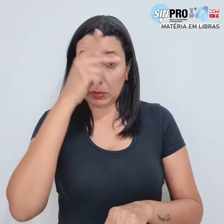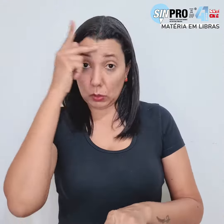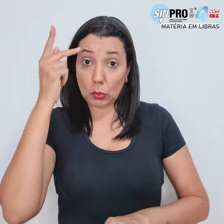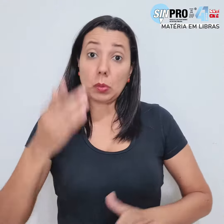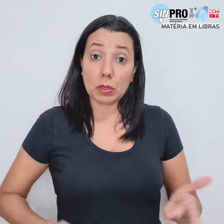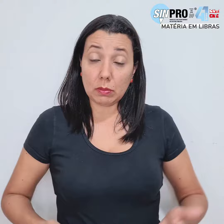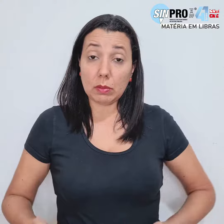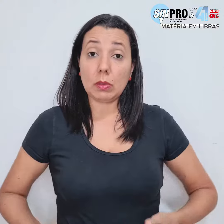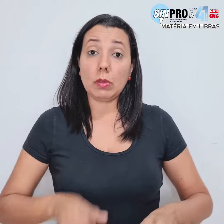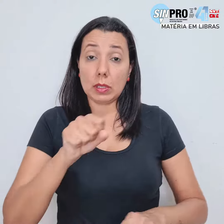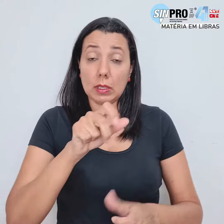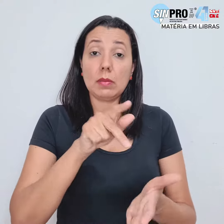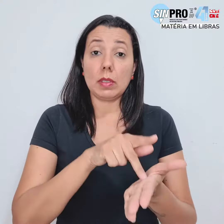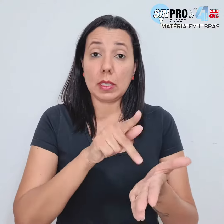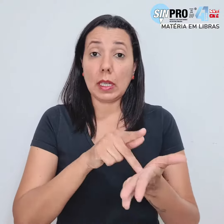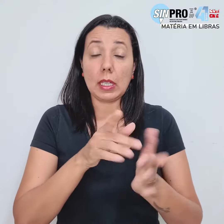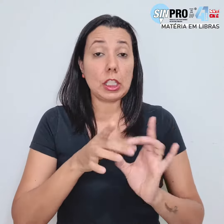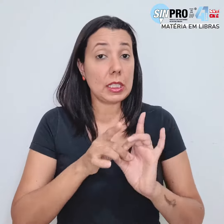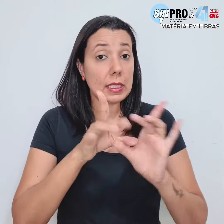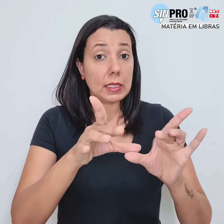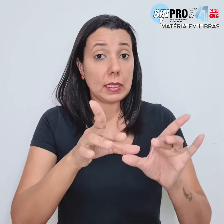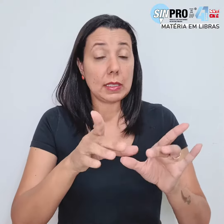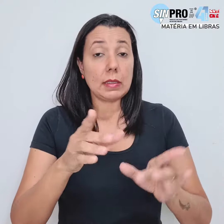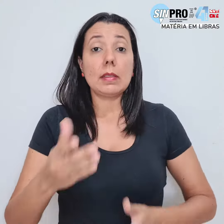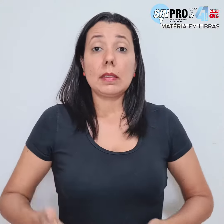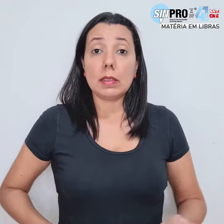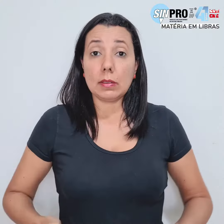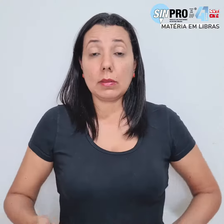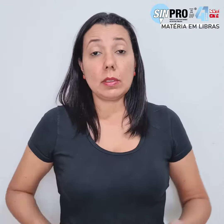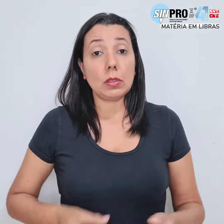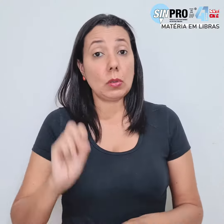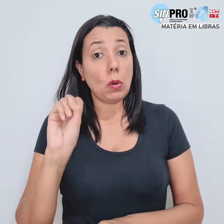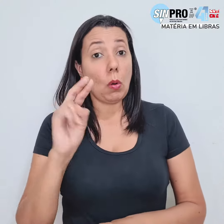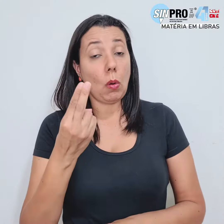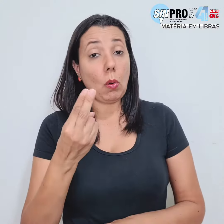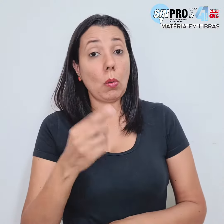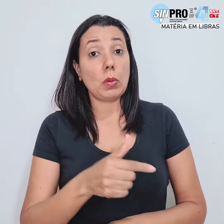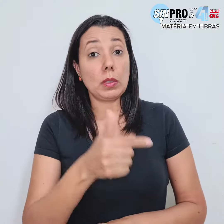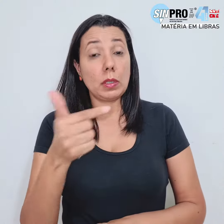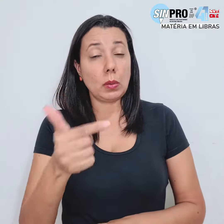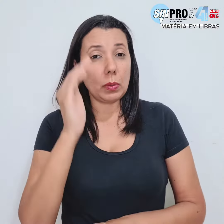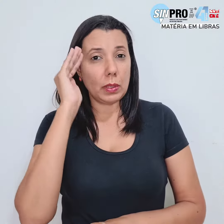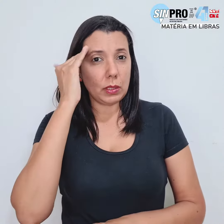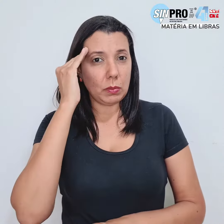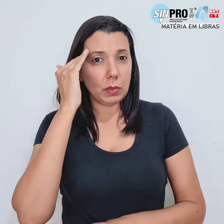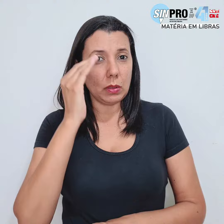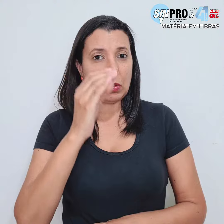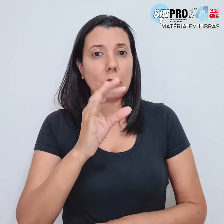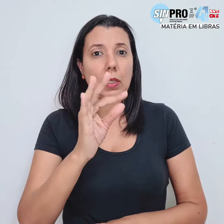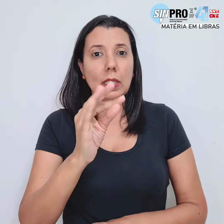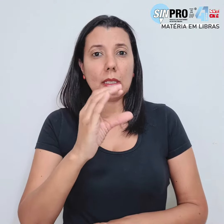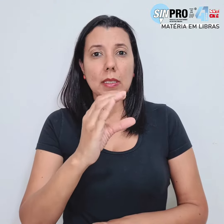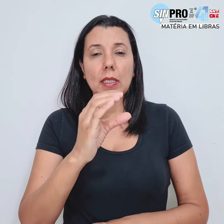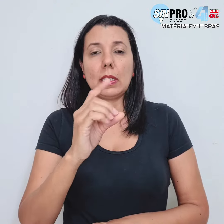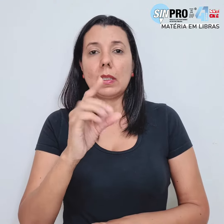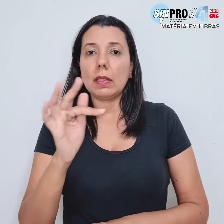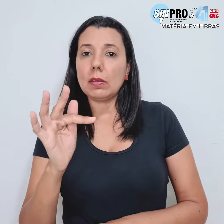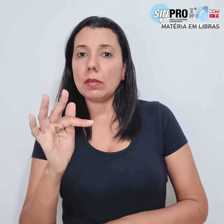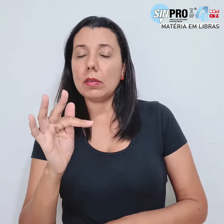o servidor efetivamente goza licença-servidor, ou seja, segundo o entendimento do TCDF, a